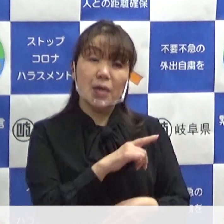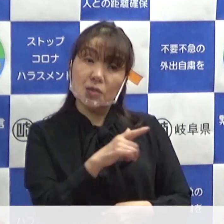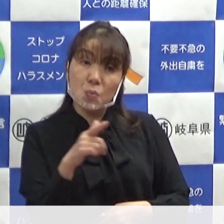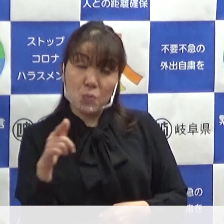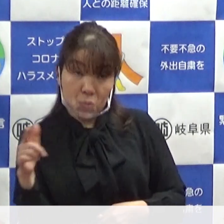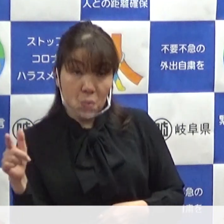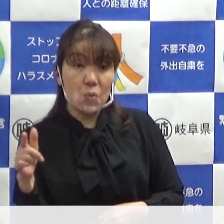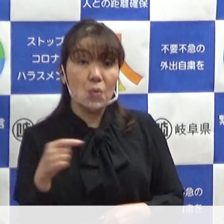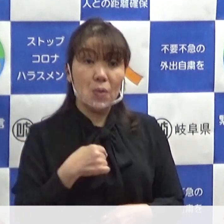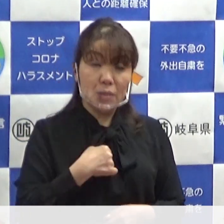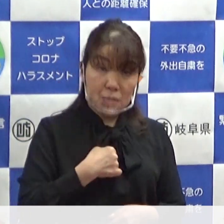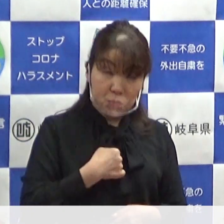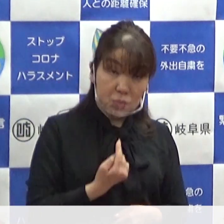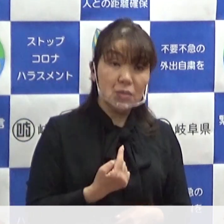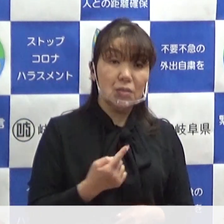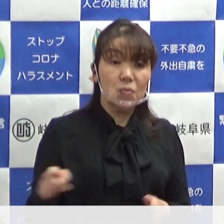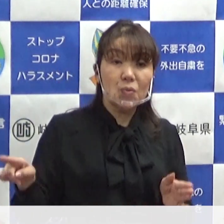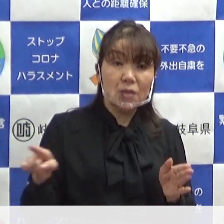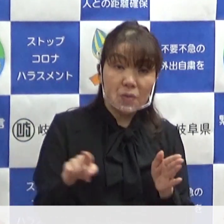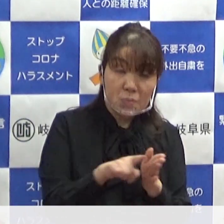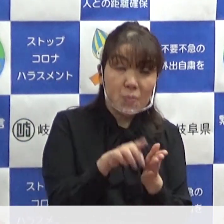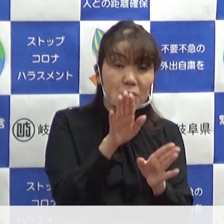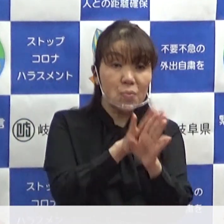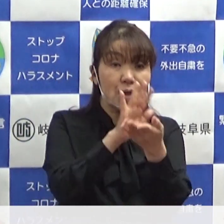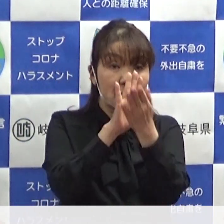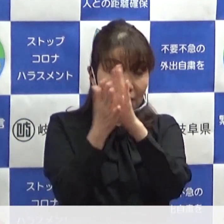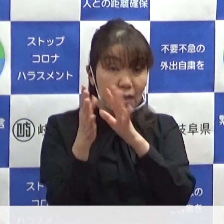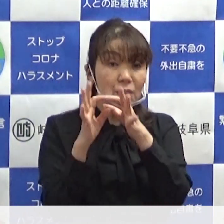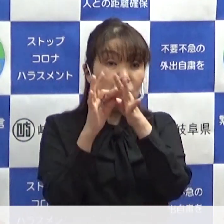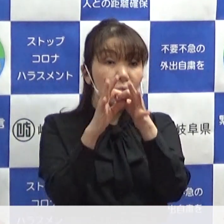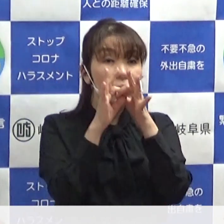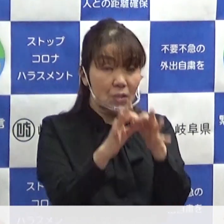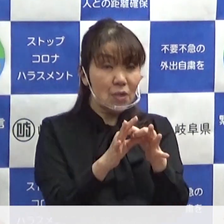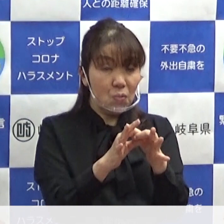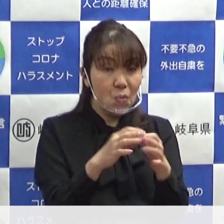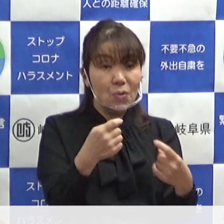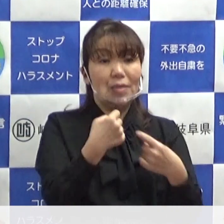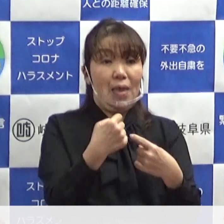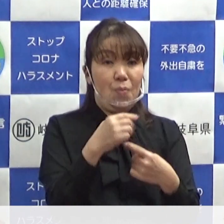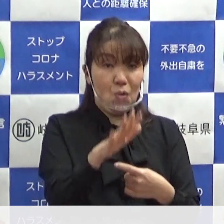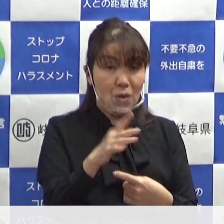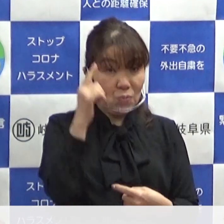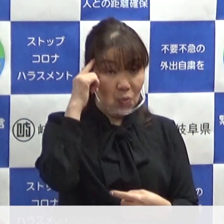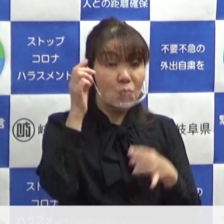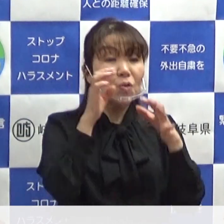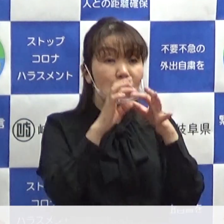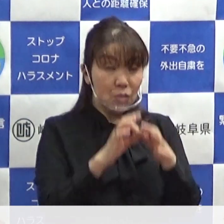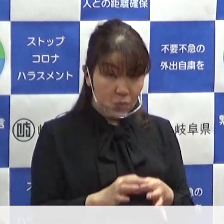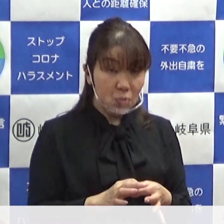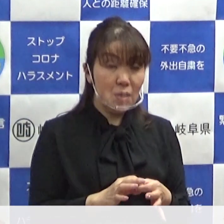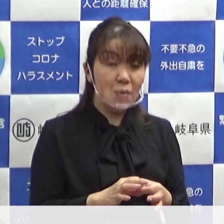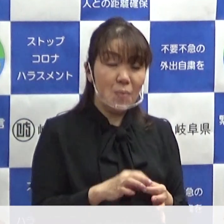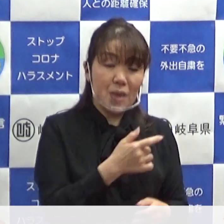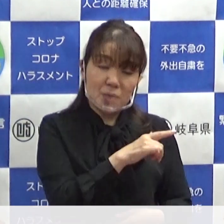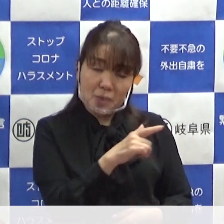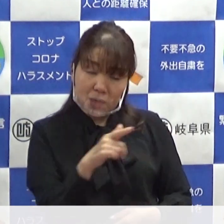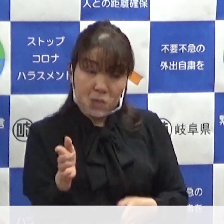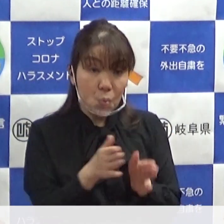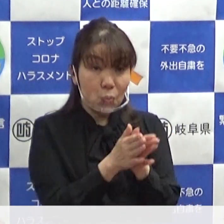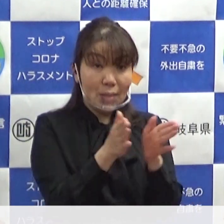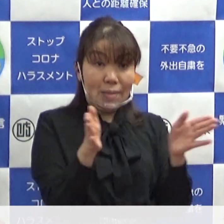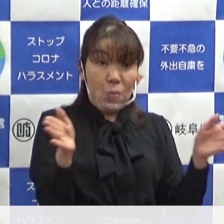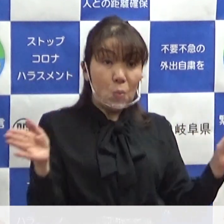と、まあ、私自身のこれまでの県政についての、まあ、ご批判もあるかと思っておりますので、まあ、いろんな角度から